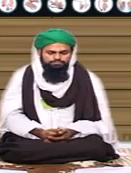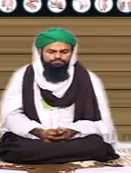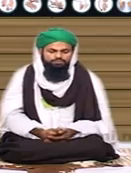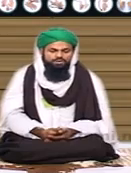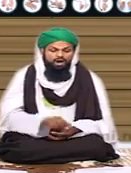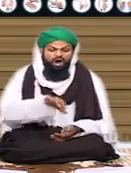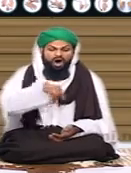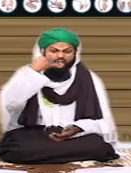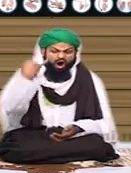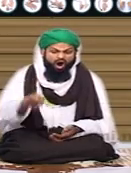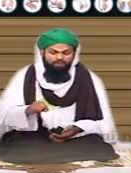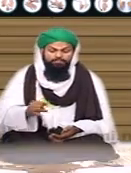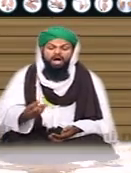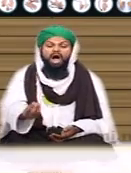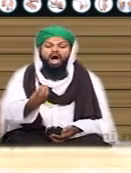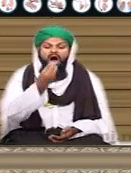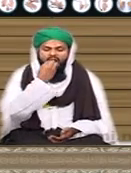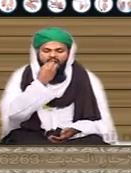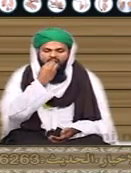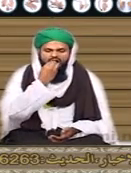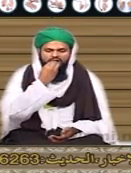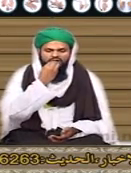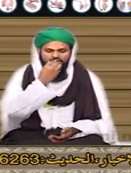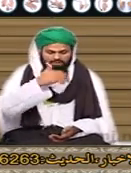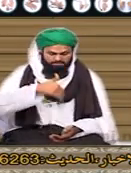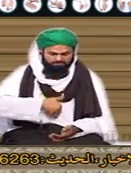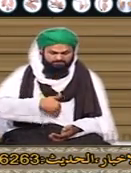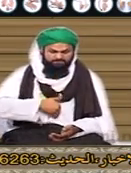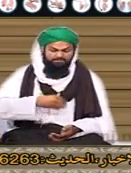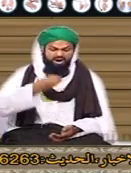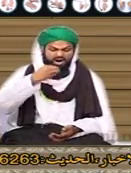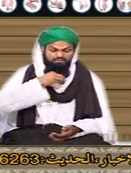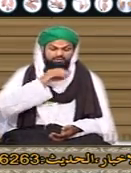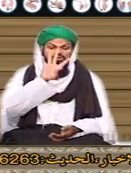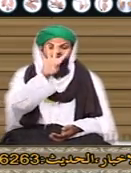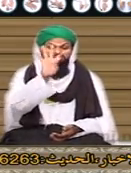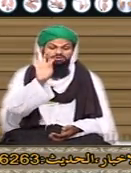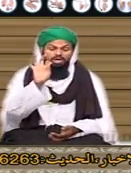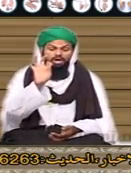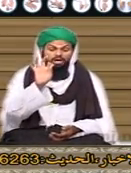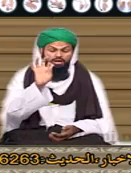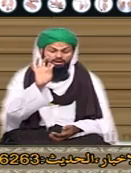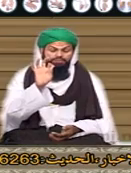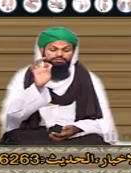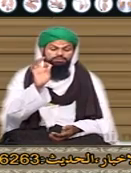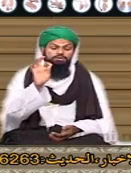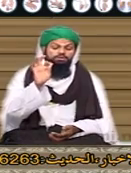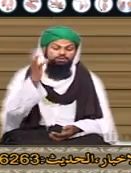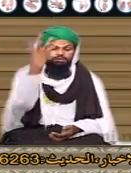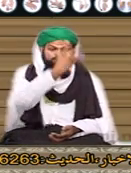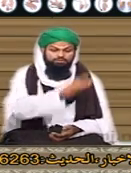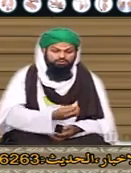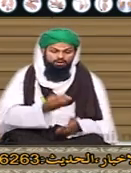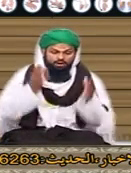رزق حرام کا ایک لقمہ پیٹ میں چلا جائے تو 40 دن کی عبادت برباد ہو